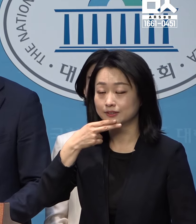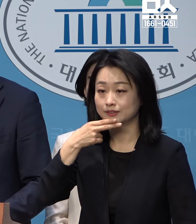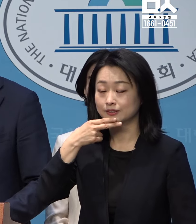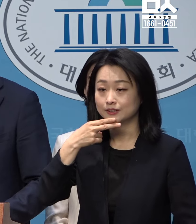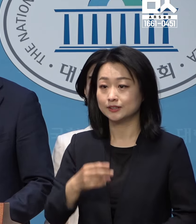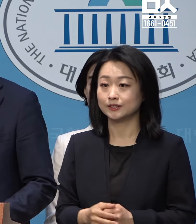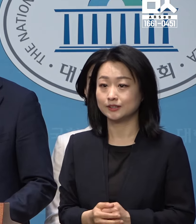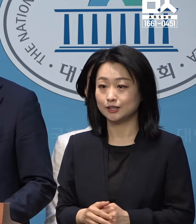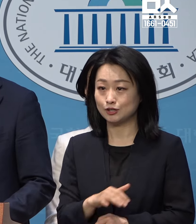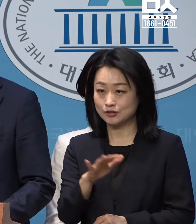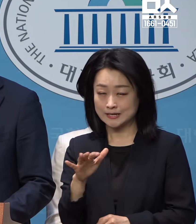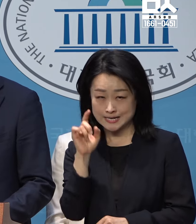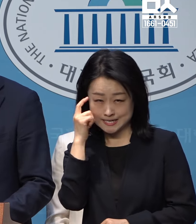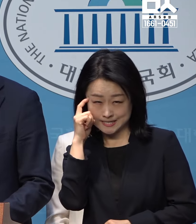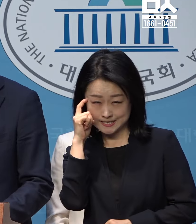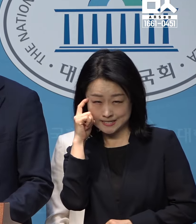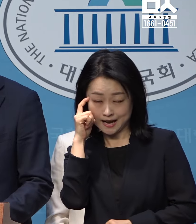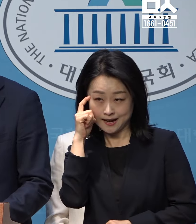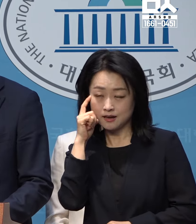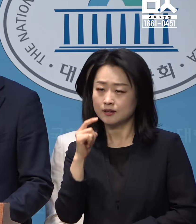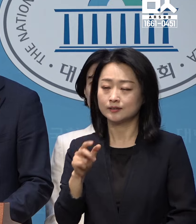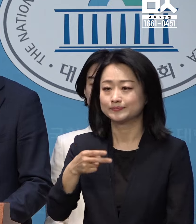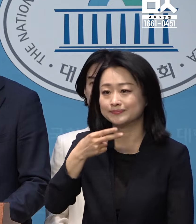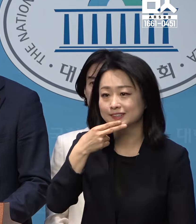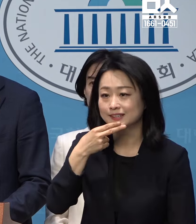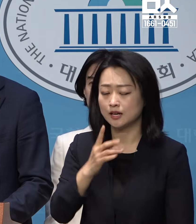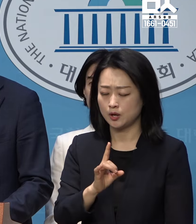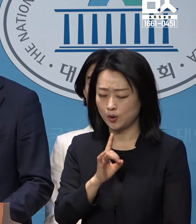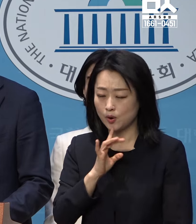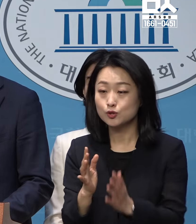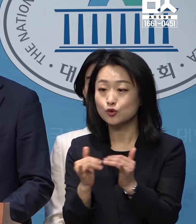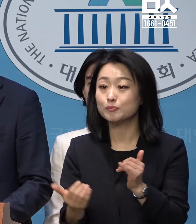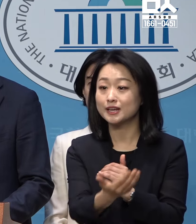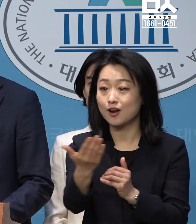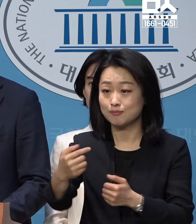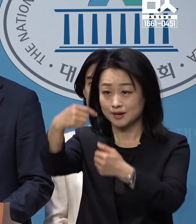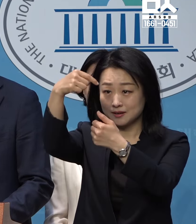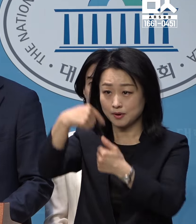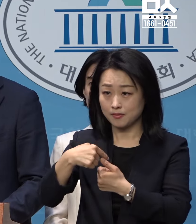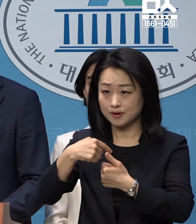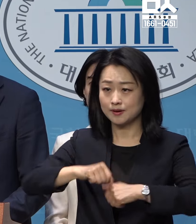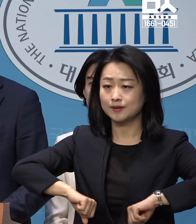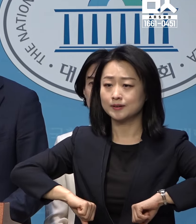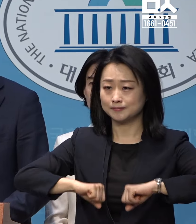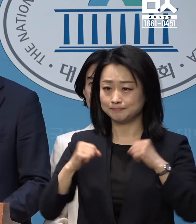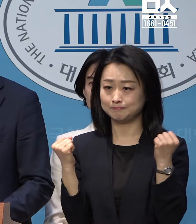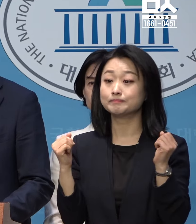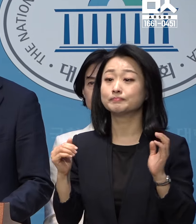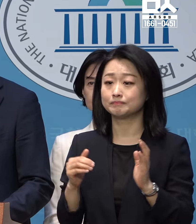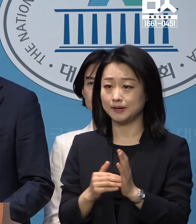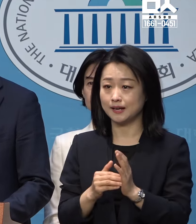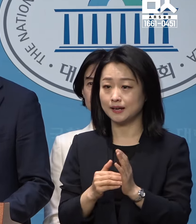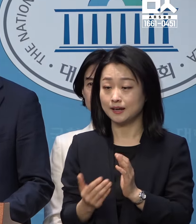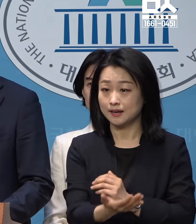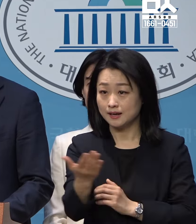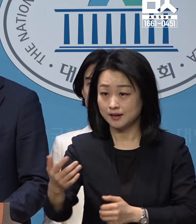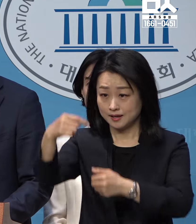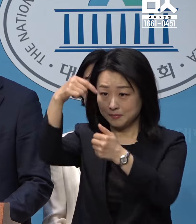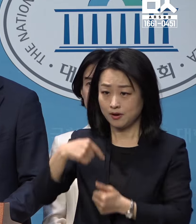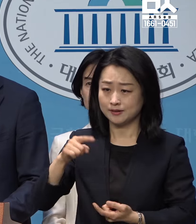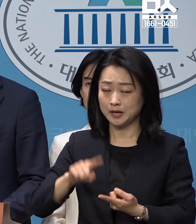줍 하나를 튕기지도 않았습니다. 오로지 국민 명령에만 복종했습니다. 국민의 지시만